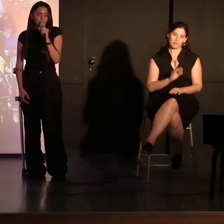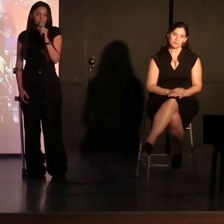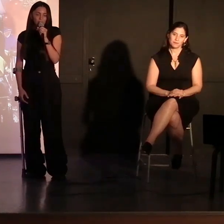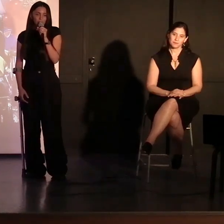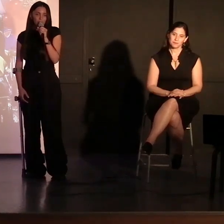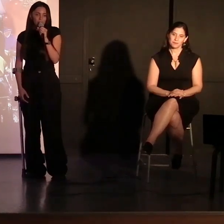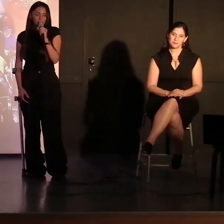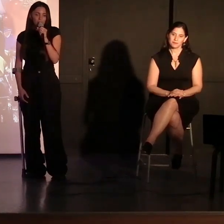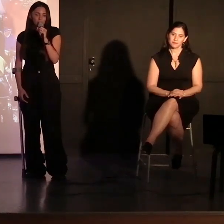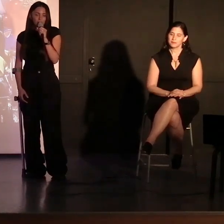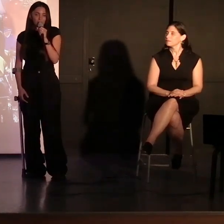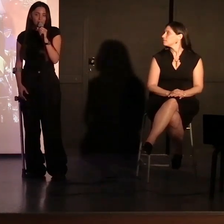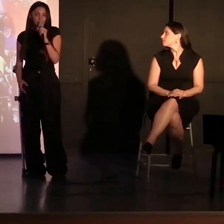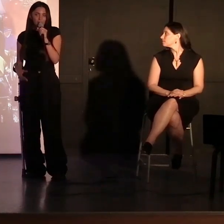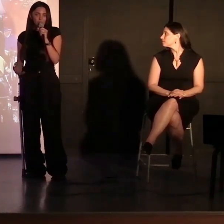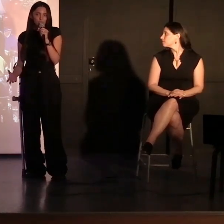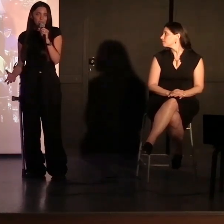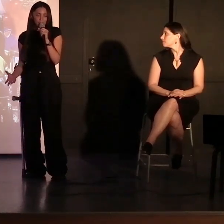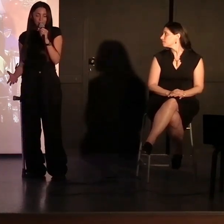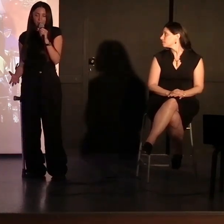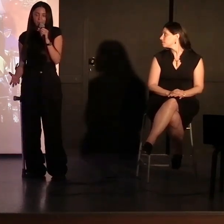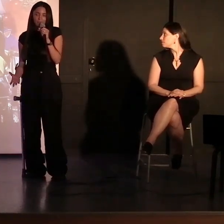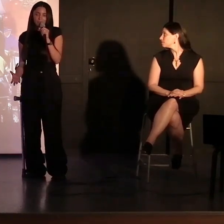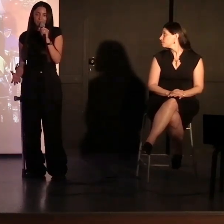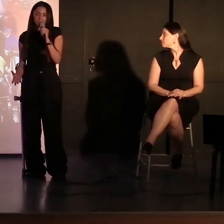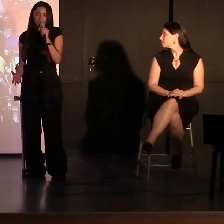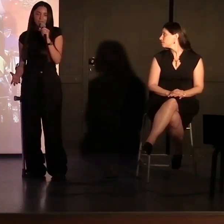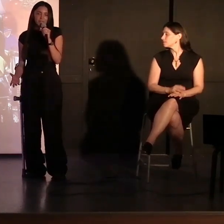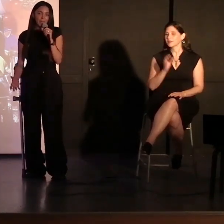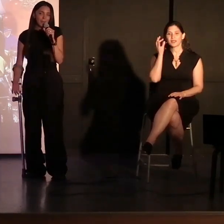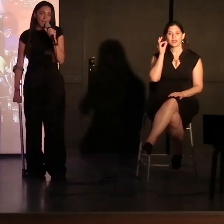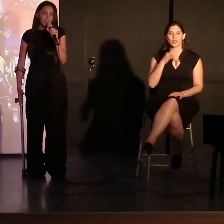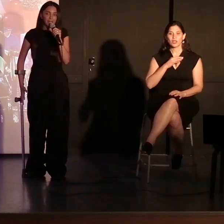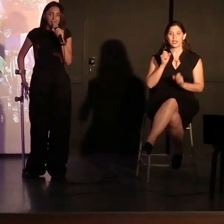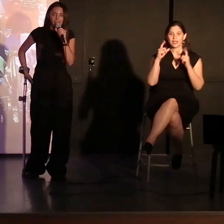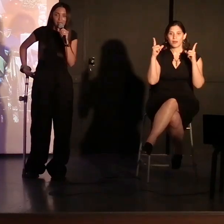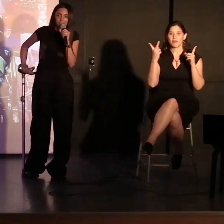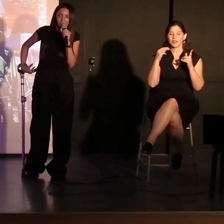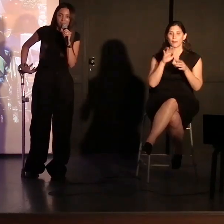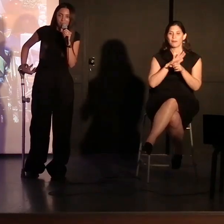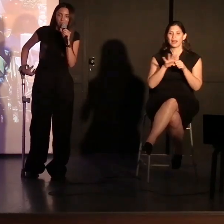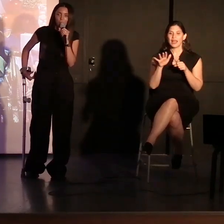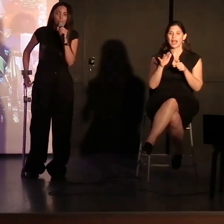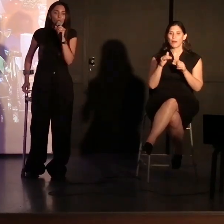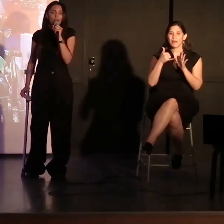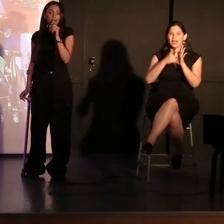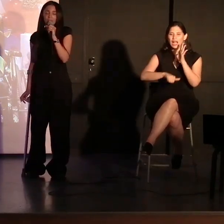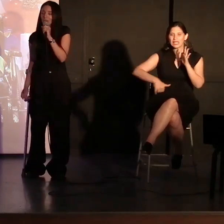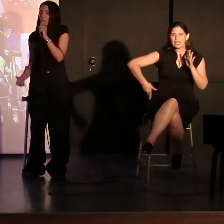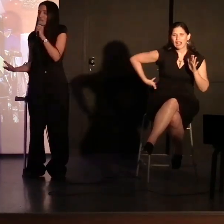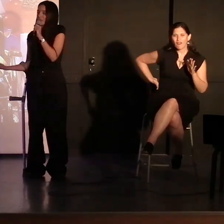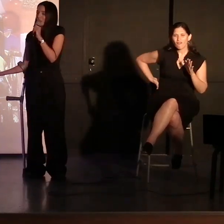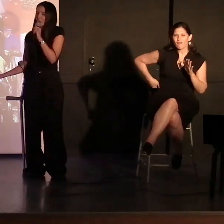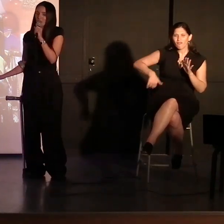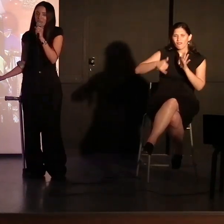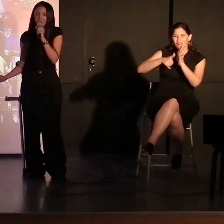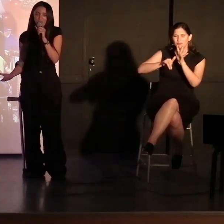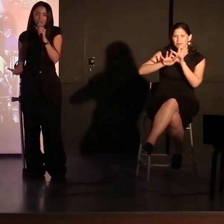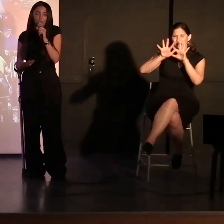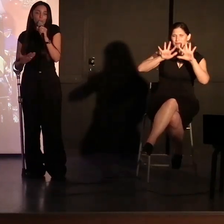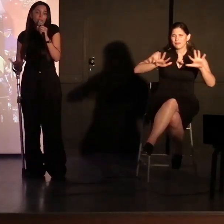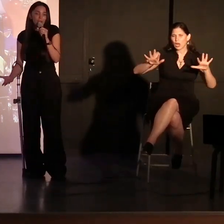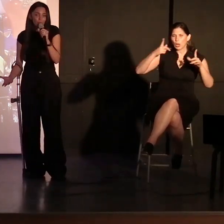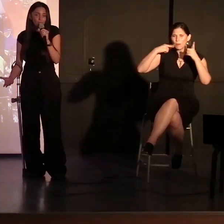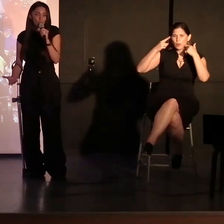הילדה והילדה שלי קמה והייתה מלאה בקקי גב בוכה היא לא רוצה לראות